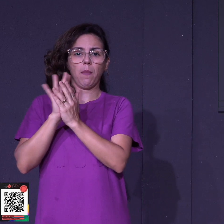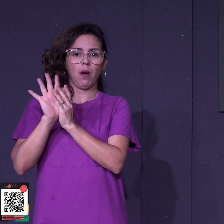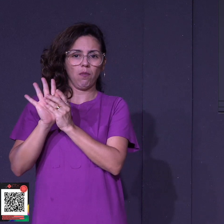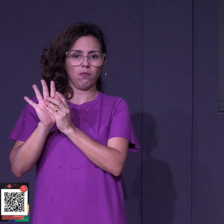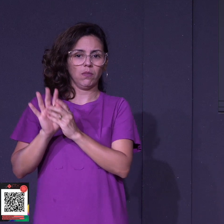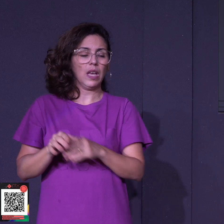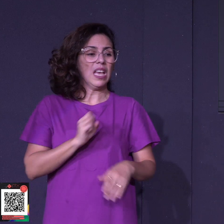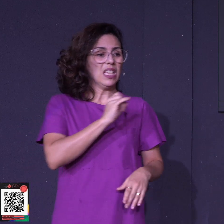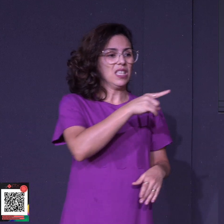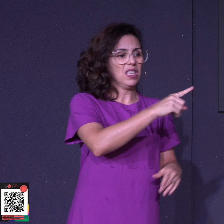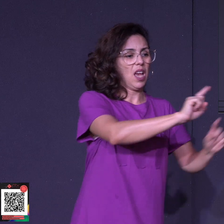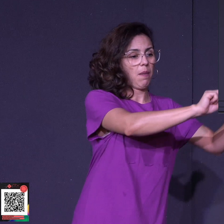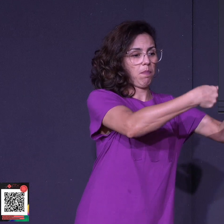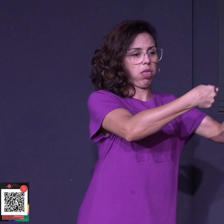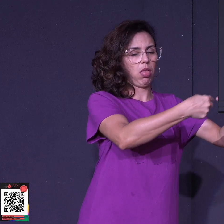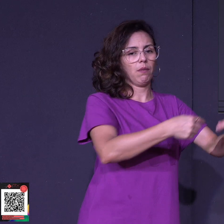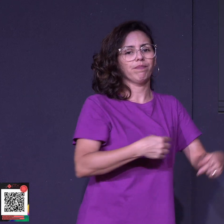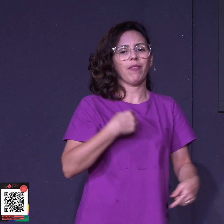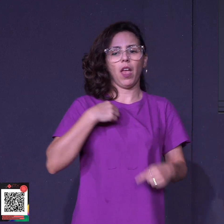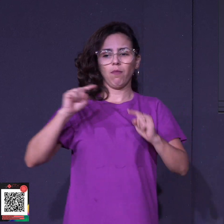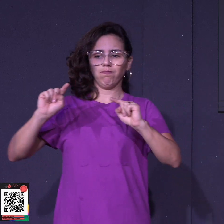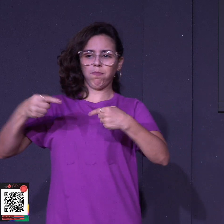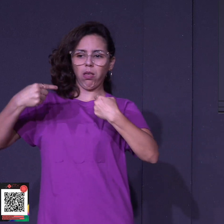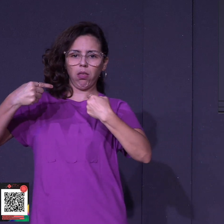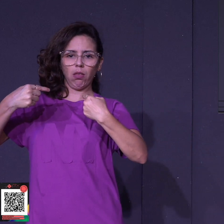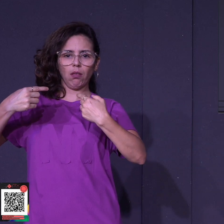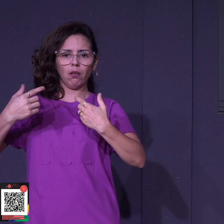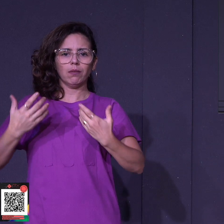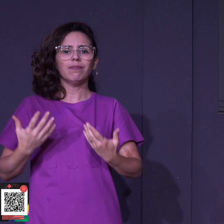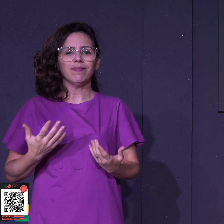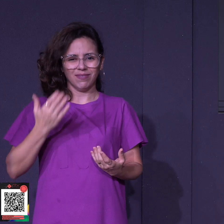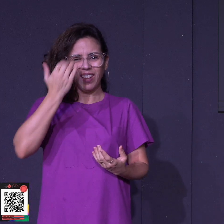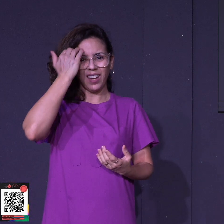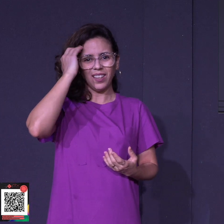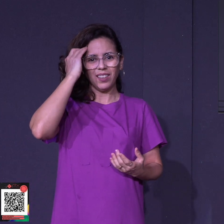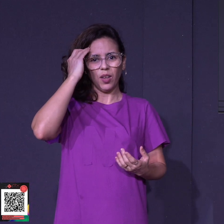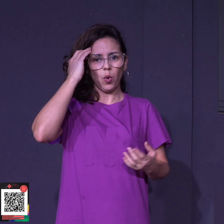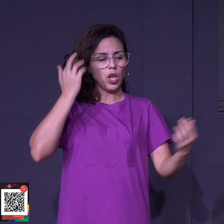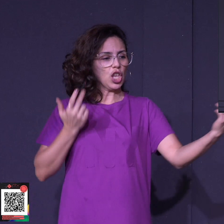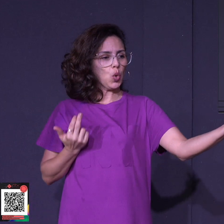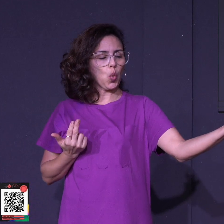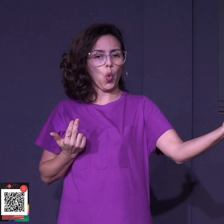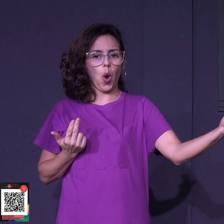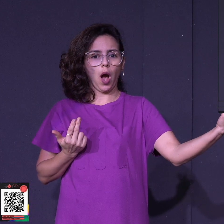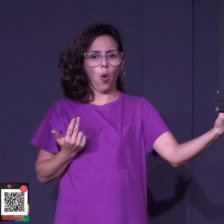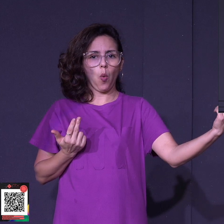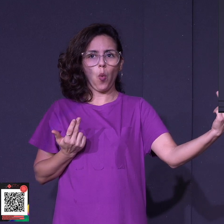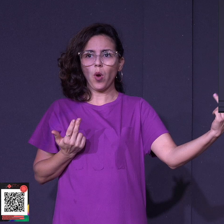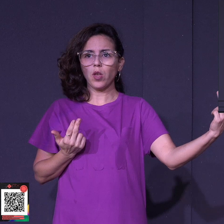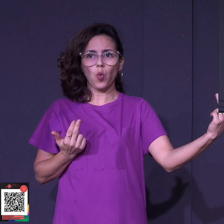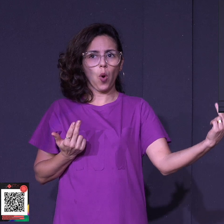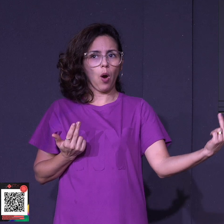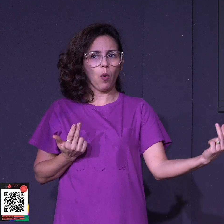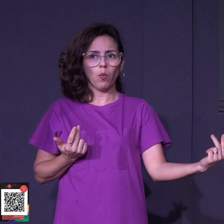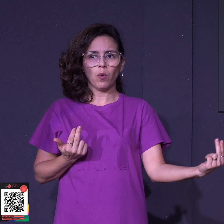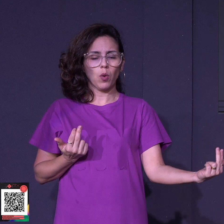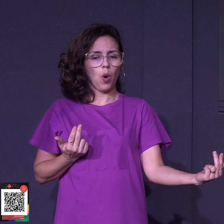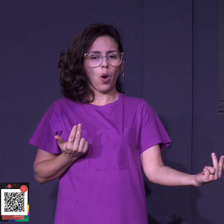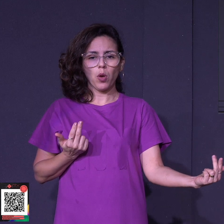golpe. Encontramos esse ensinamento também em Deuteronômio 19, 21 e Levíticos 24, verso